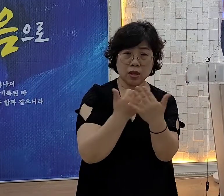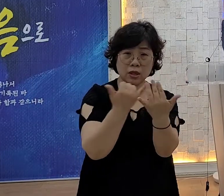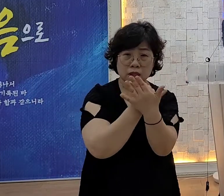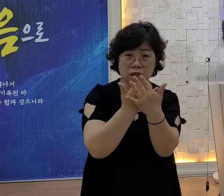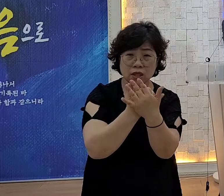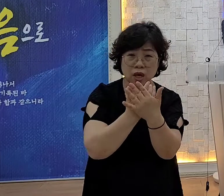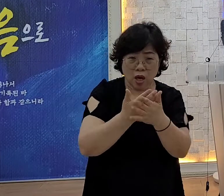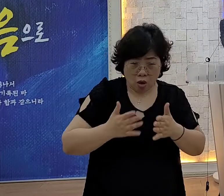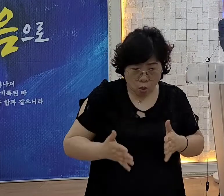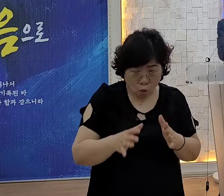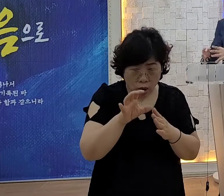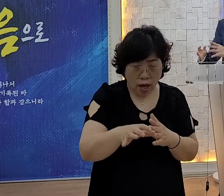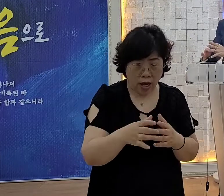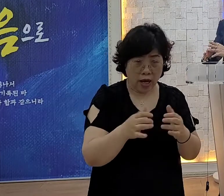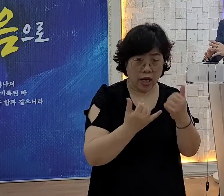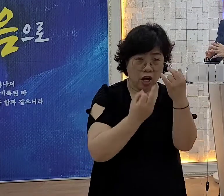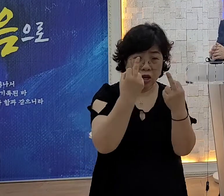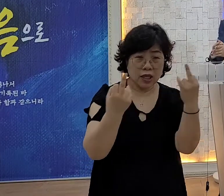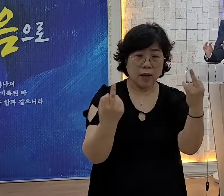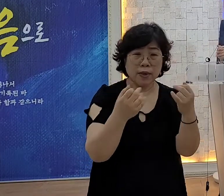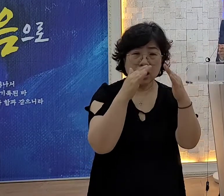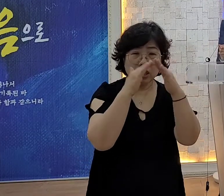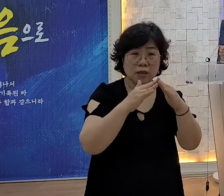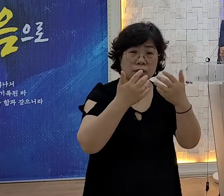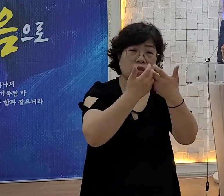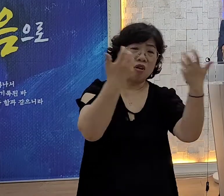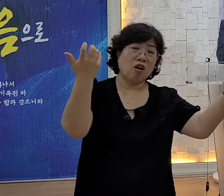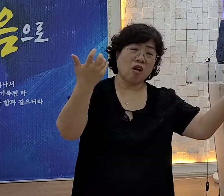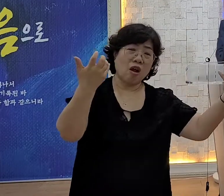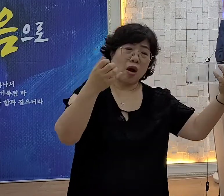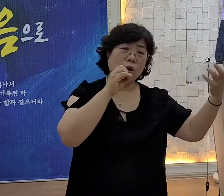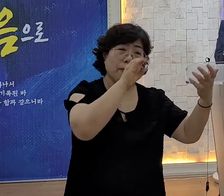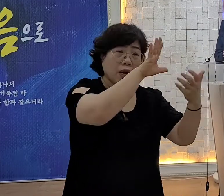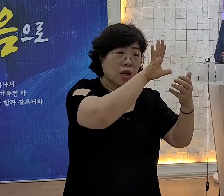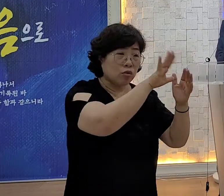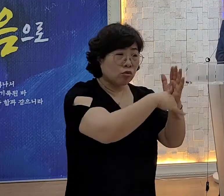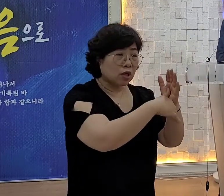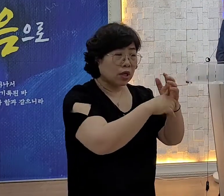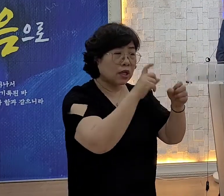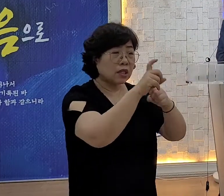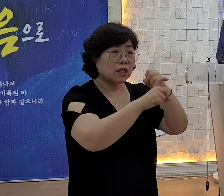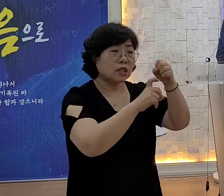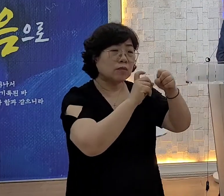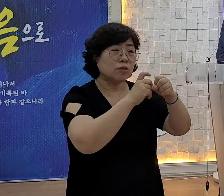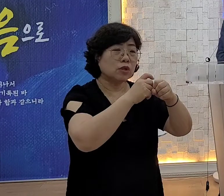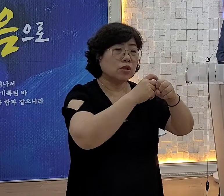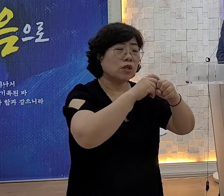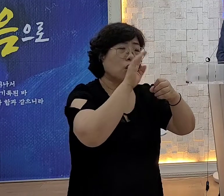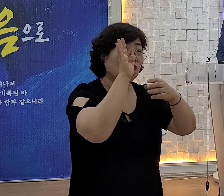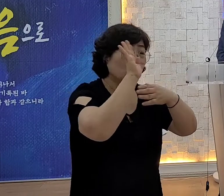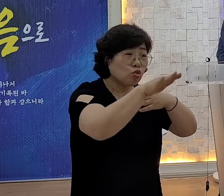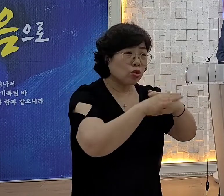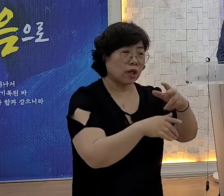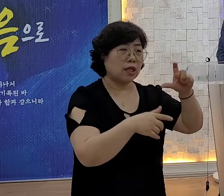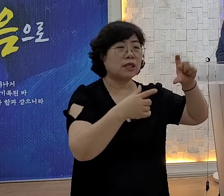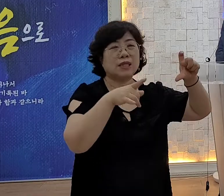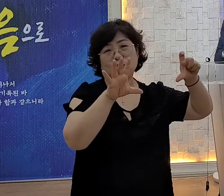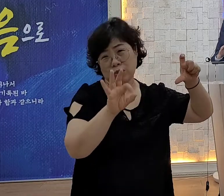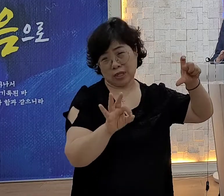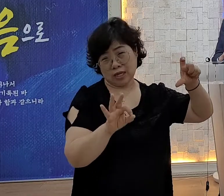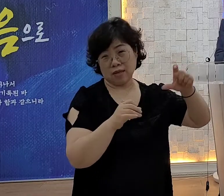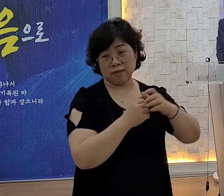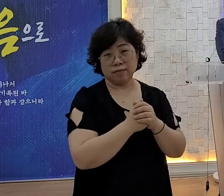떠나서 저 약속의 땅으로 가라고 한 다음에 15장은 10년쯤 지난 때에 이제